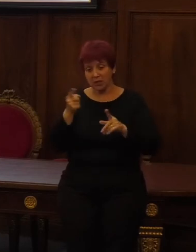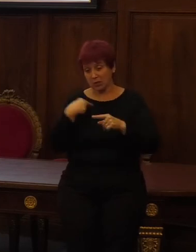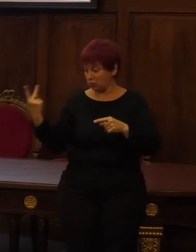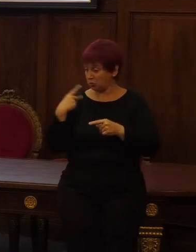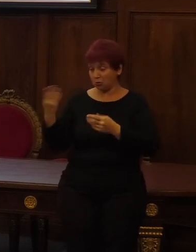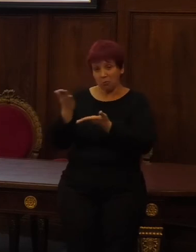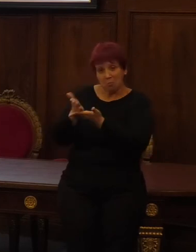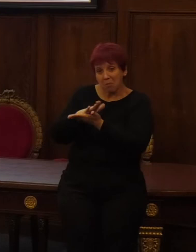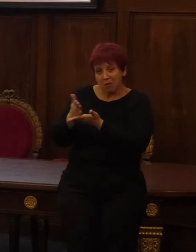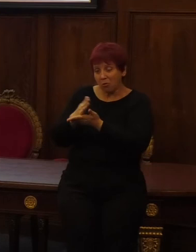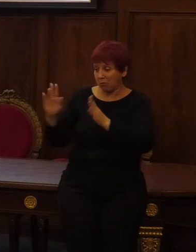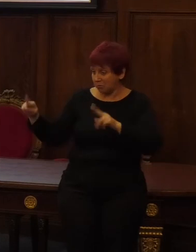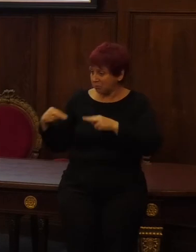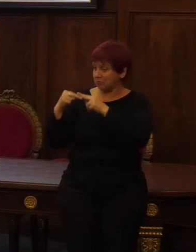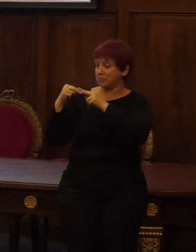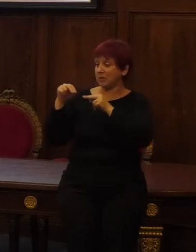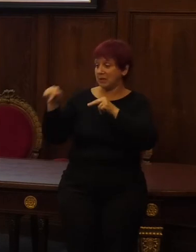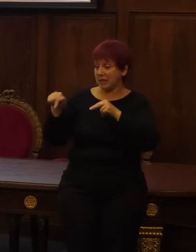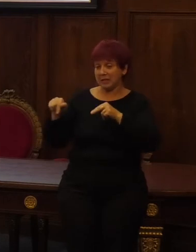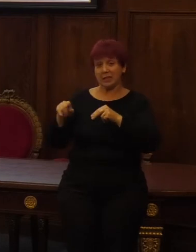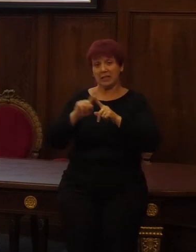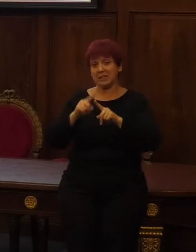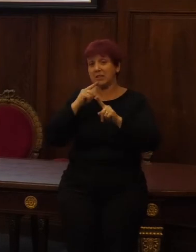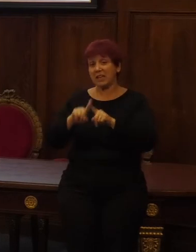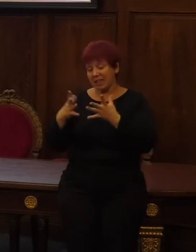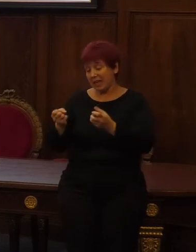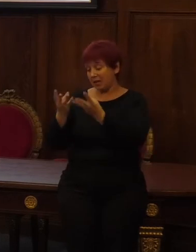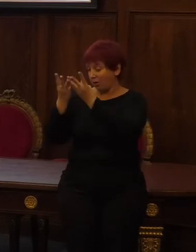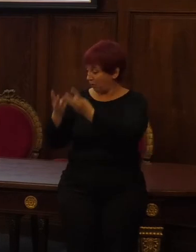entre medio de nosotros, que caiga este papel.